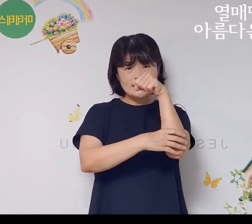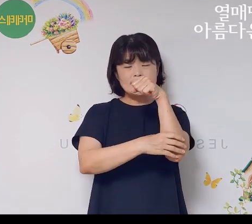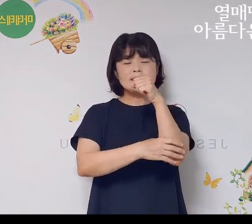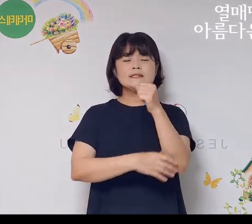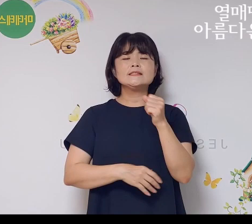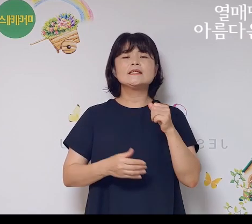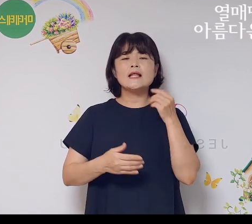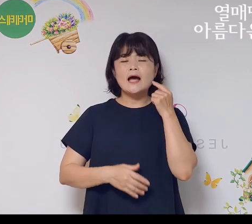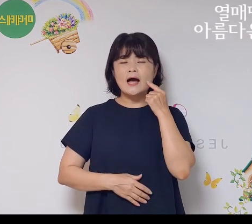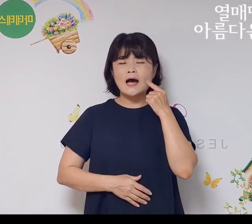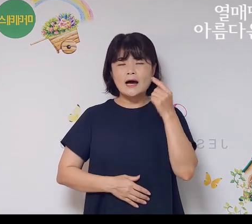맺는